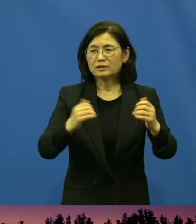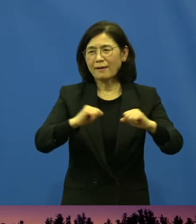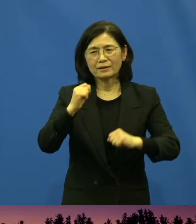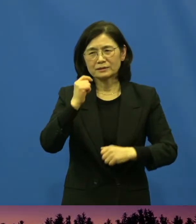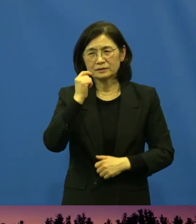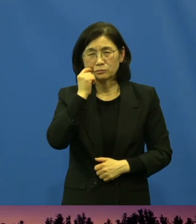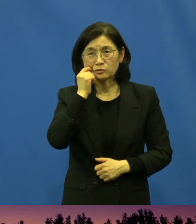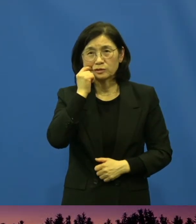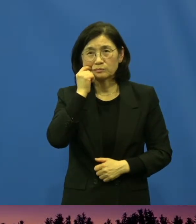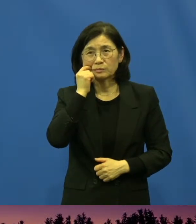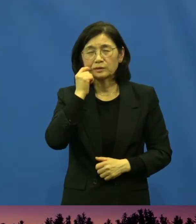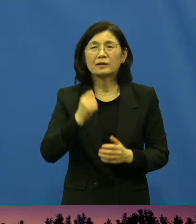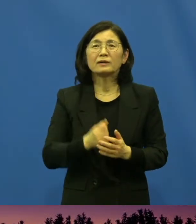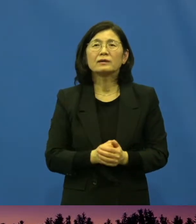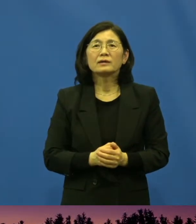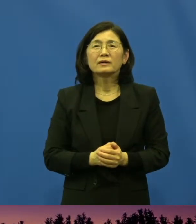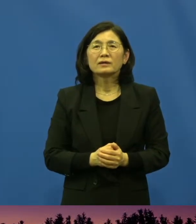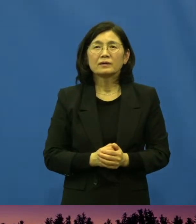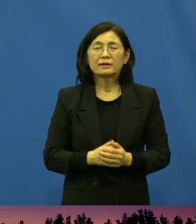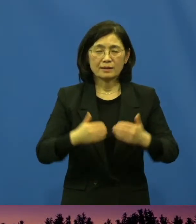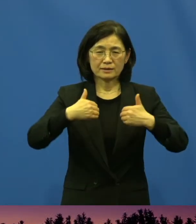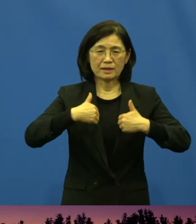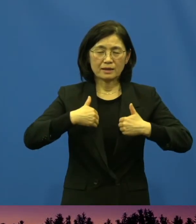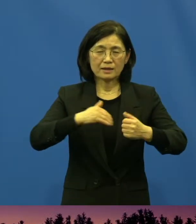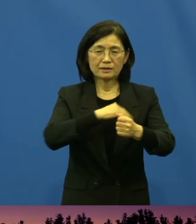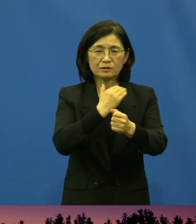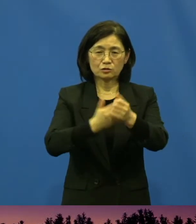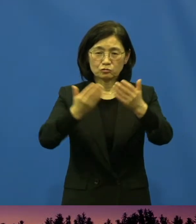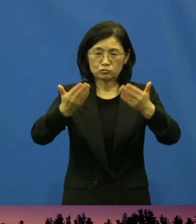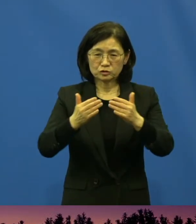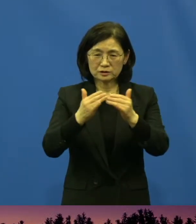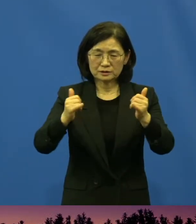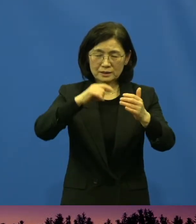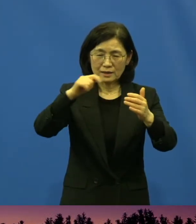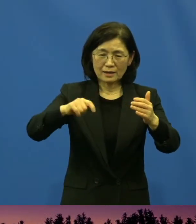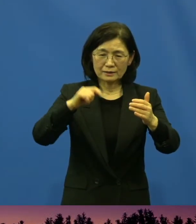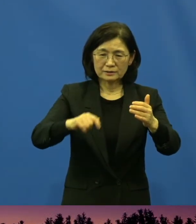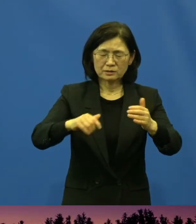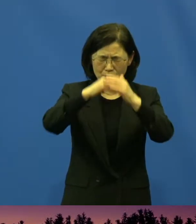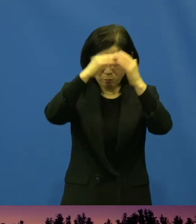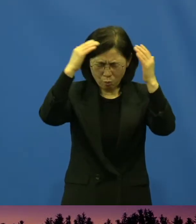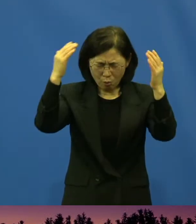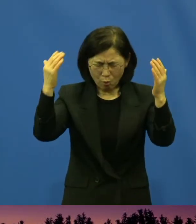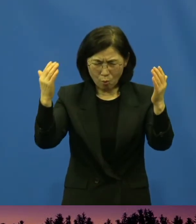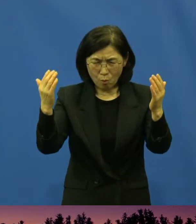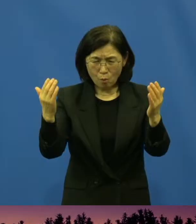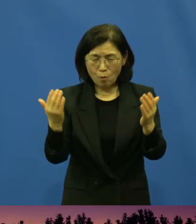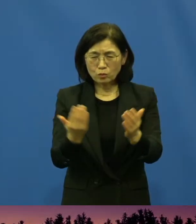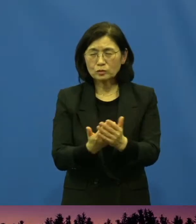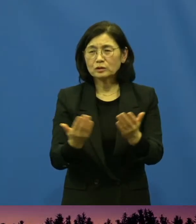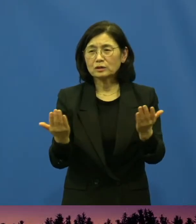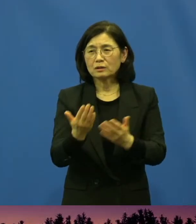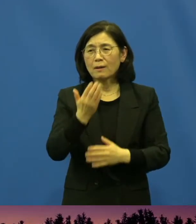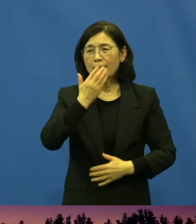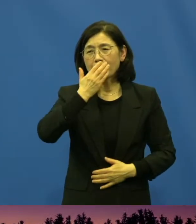빌립보서 4장 13절에 뭐라고 하면 내게 능력 주시는 자 안에서 내가 모든 것을 할 수 있느니라. 내게 능력 주시는 자